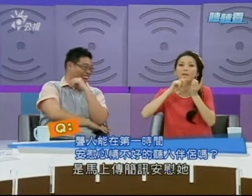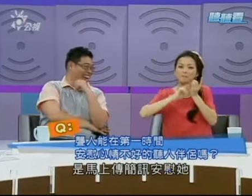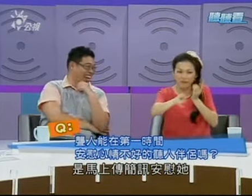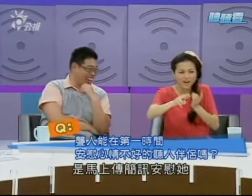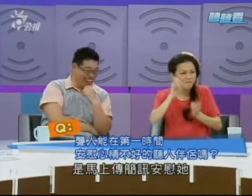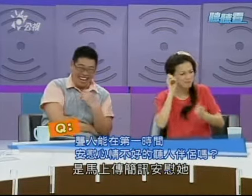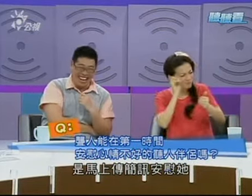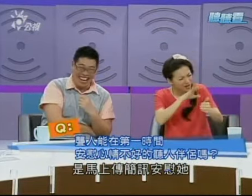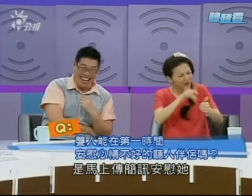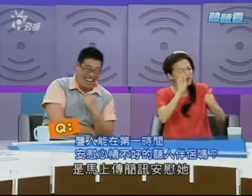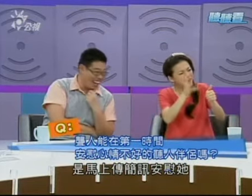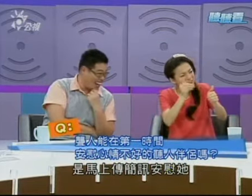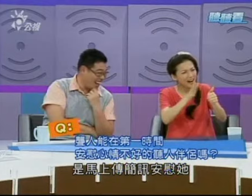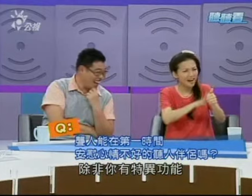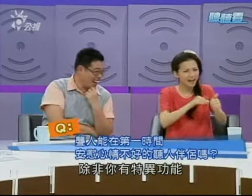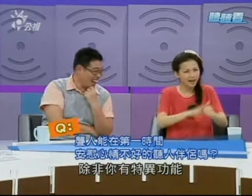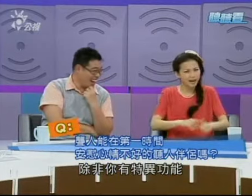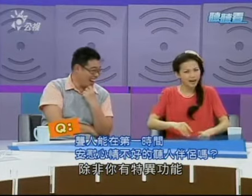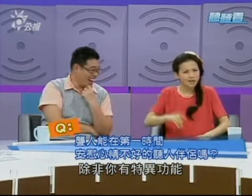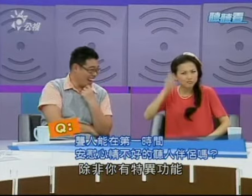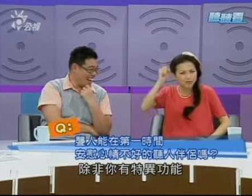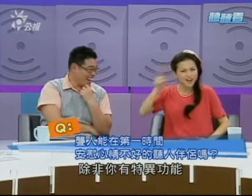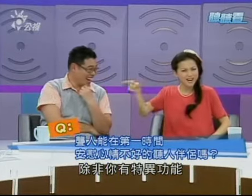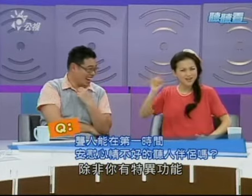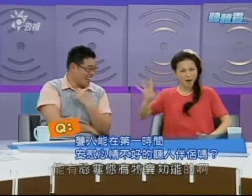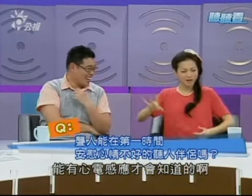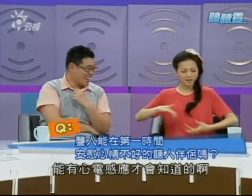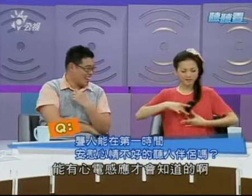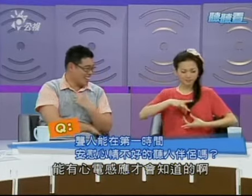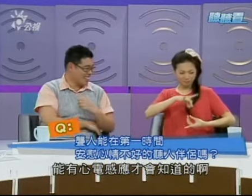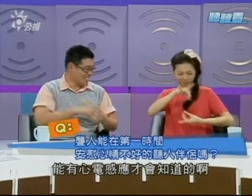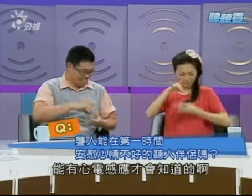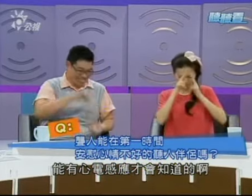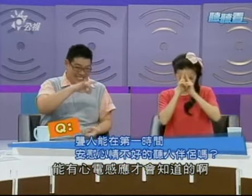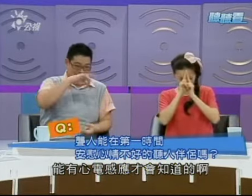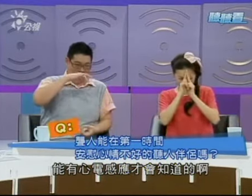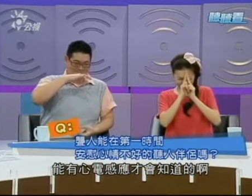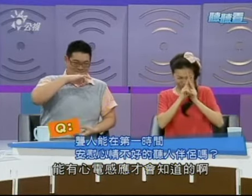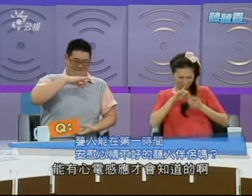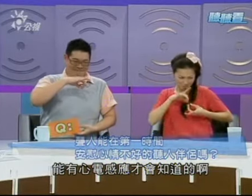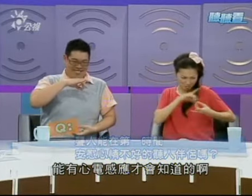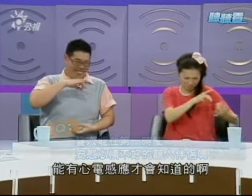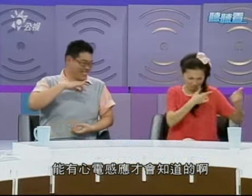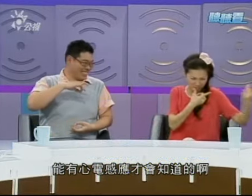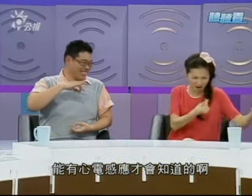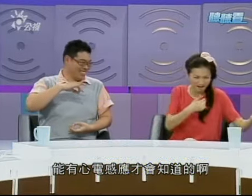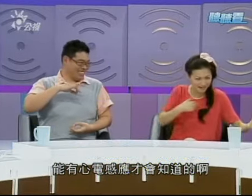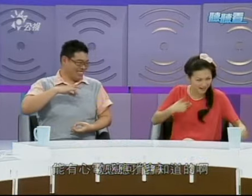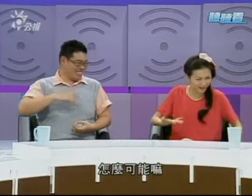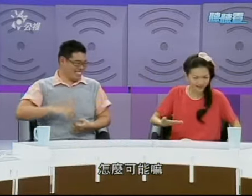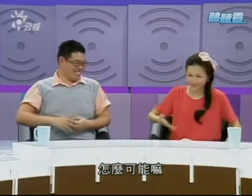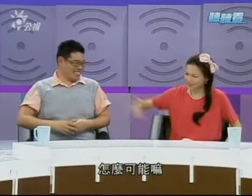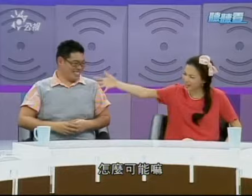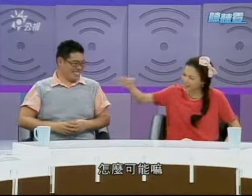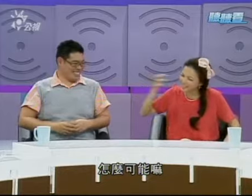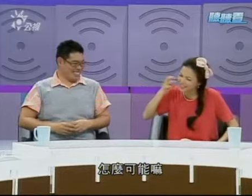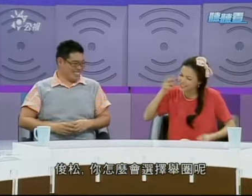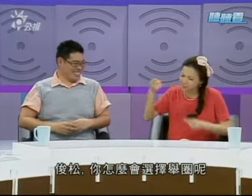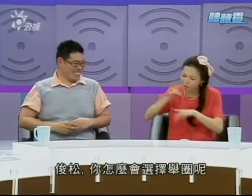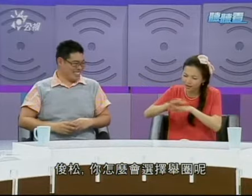简讯安慰他除非你有特异功能你有心电感应才会知道应啊怎么可能嘛哎俊松你